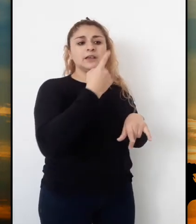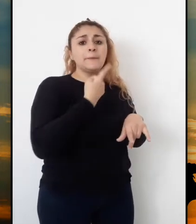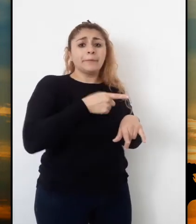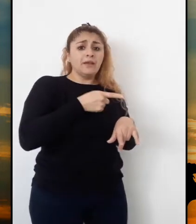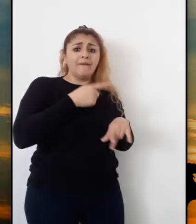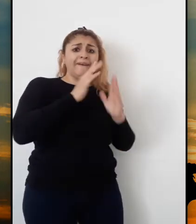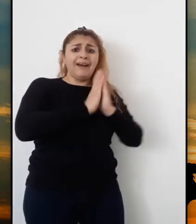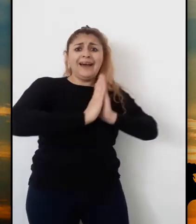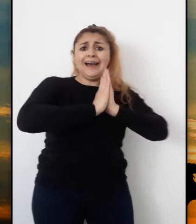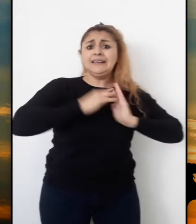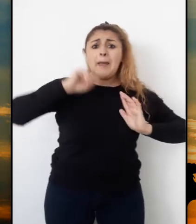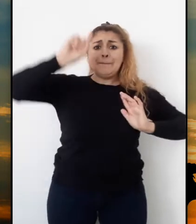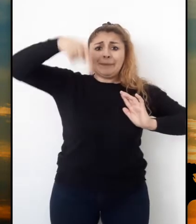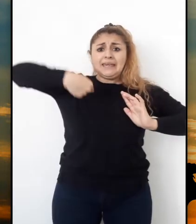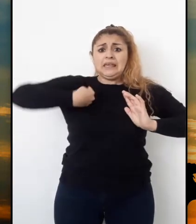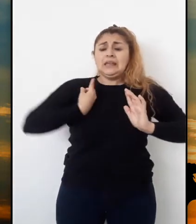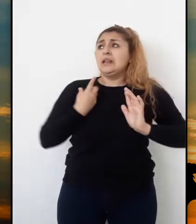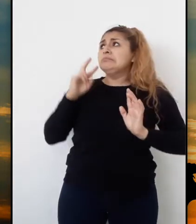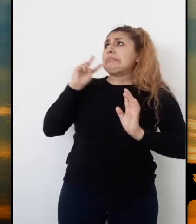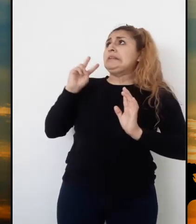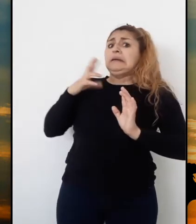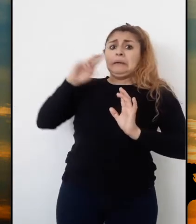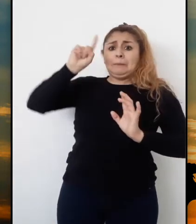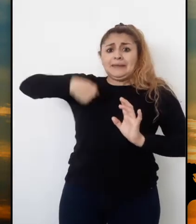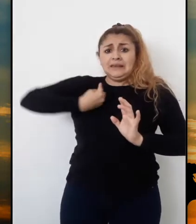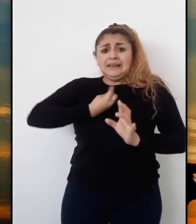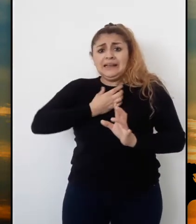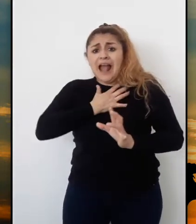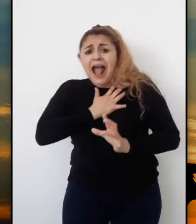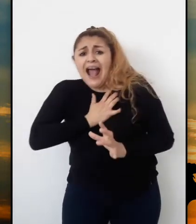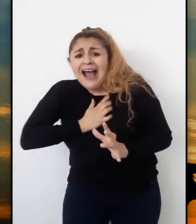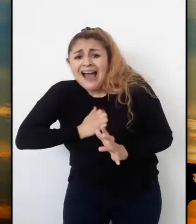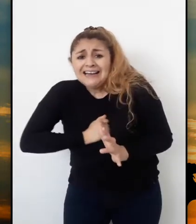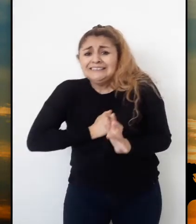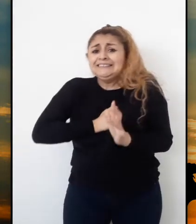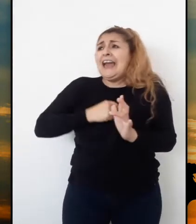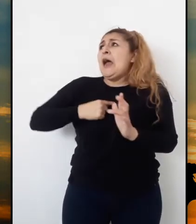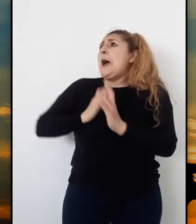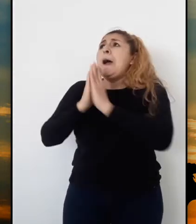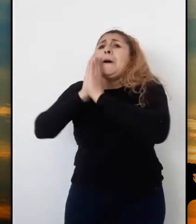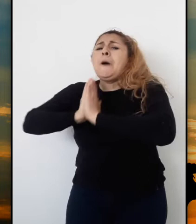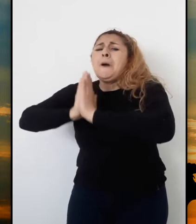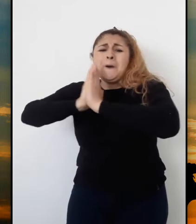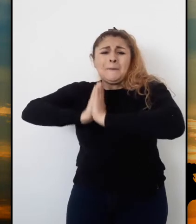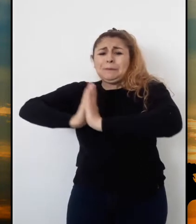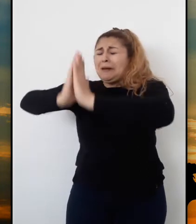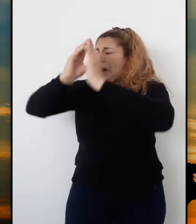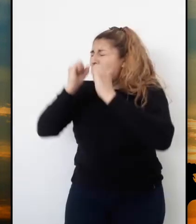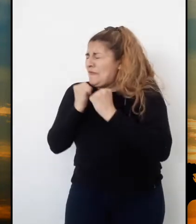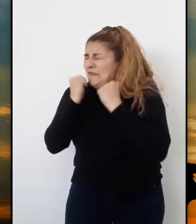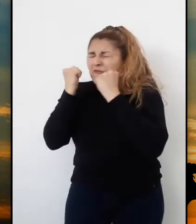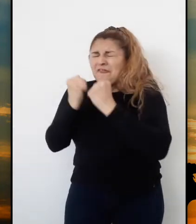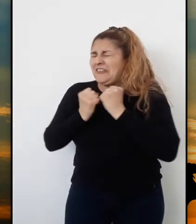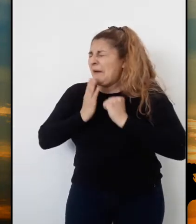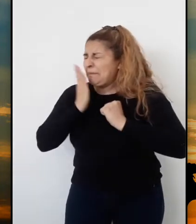préparées pour lui ont pris fin. Los días y las obras que Dios preparó para él